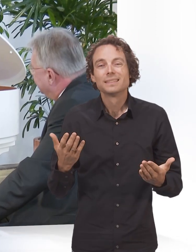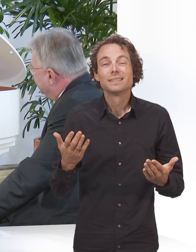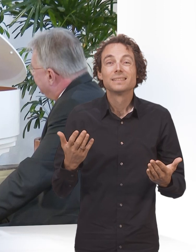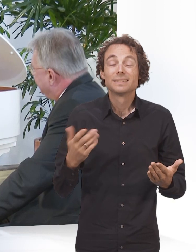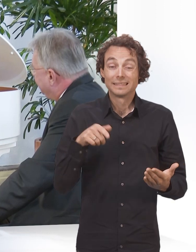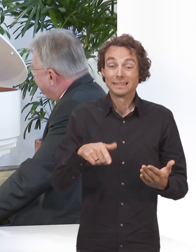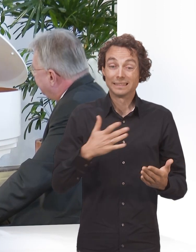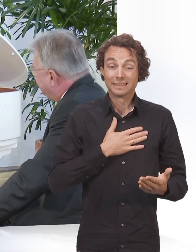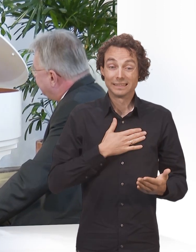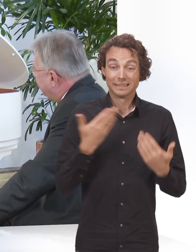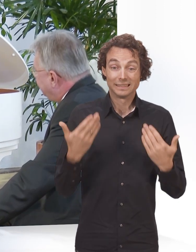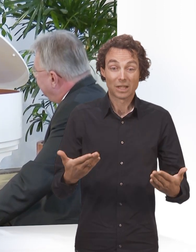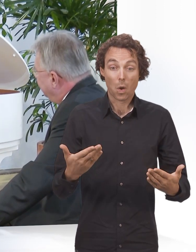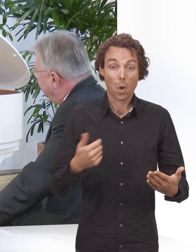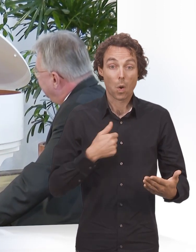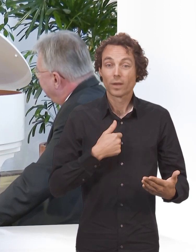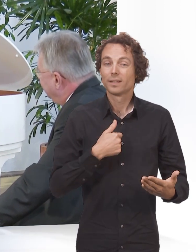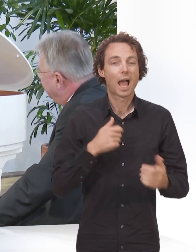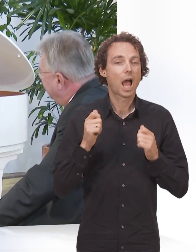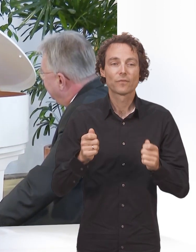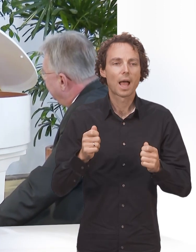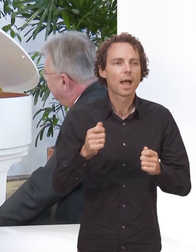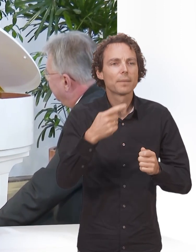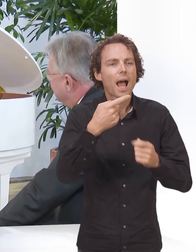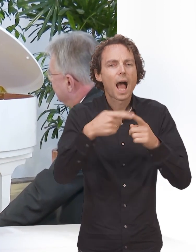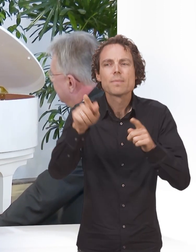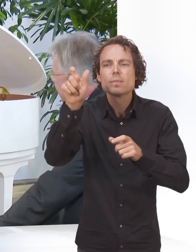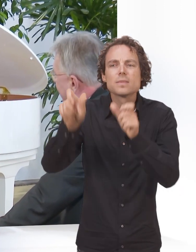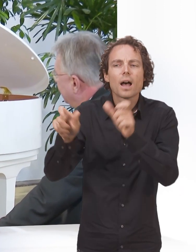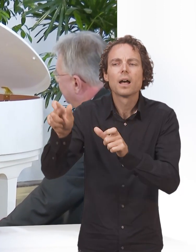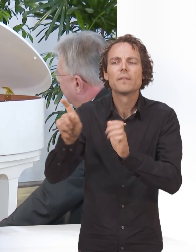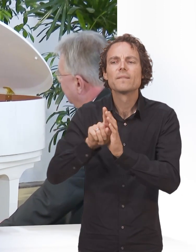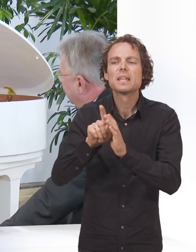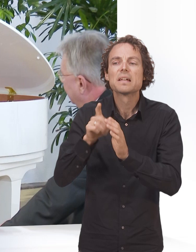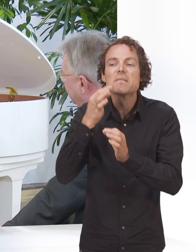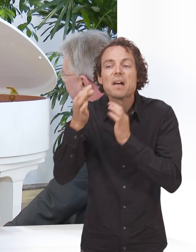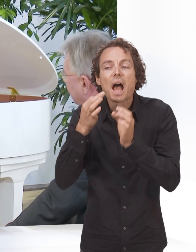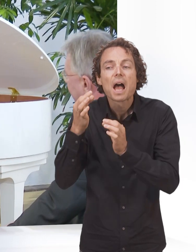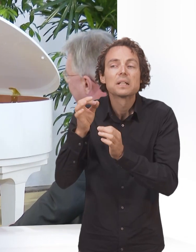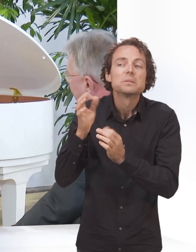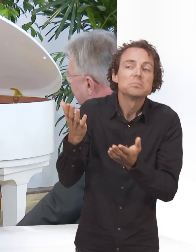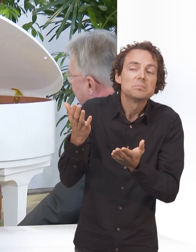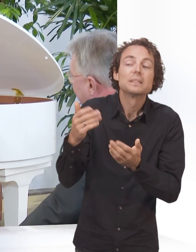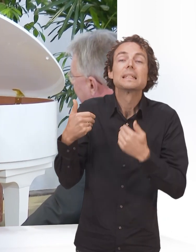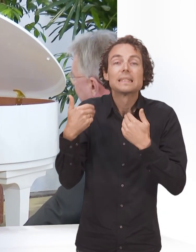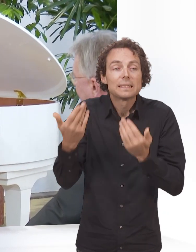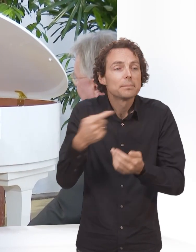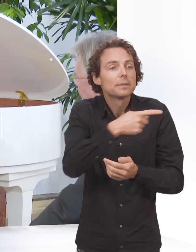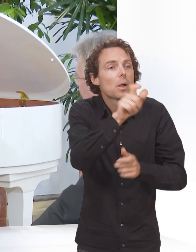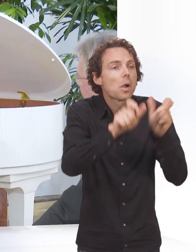letztendlich ist nicht mein Job, andere zu hinterfragen. Ist es nicht mein Stil? Es gibt auch Menschen, die durch solche Menschen ins